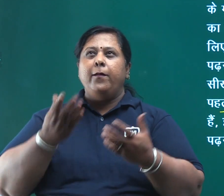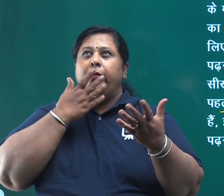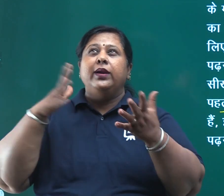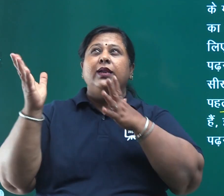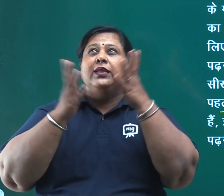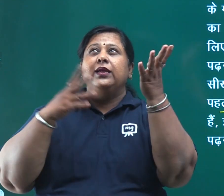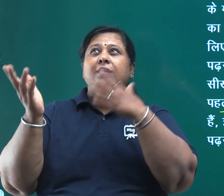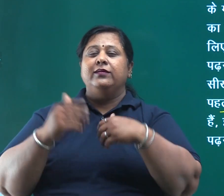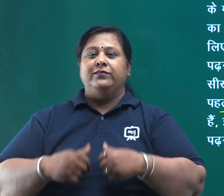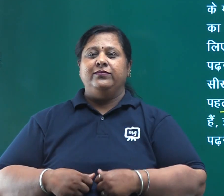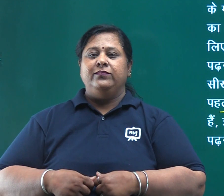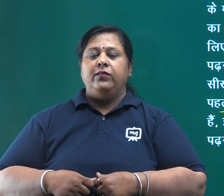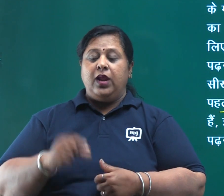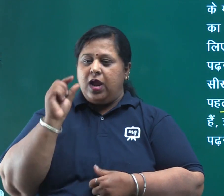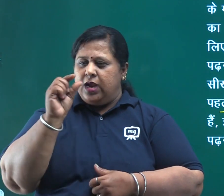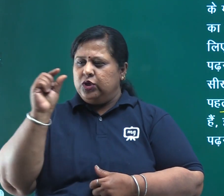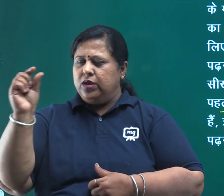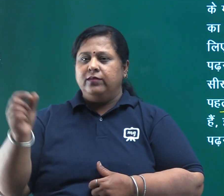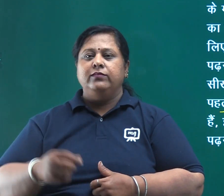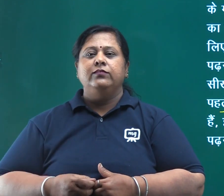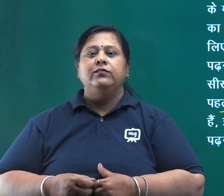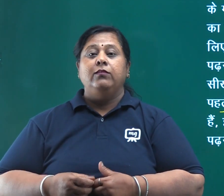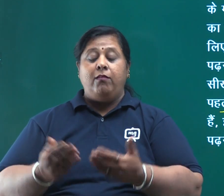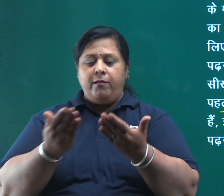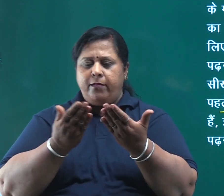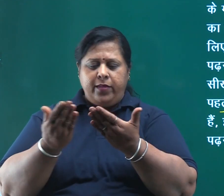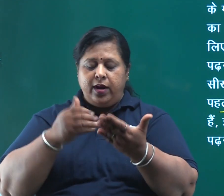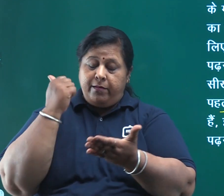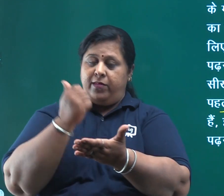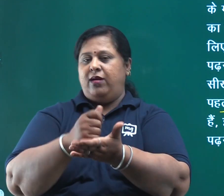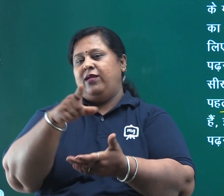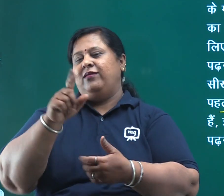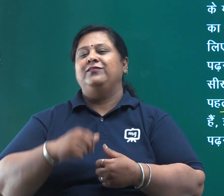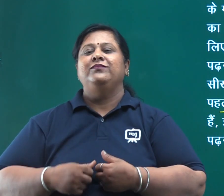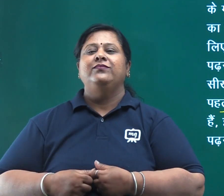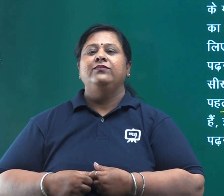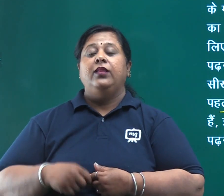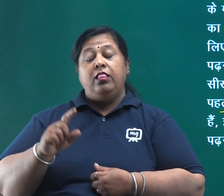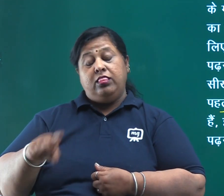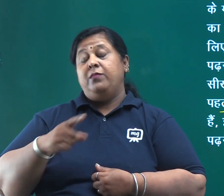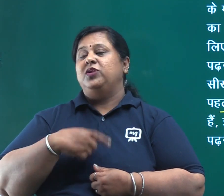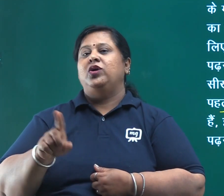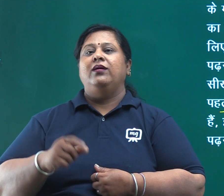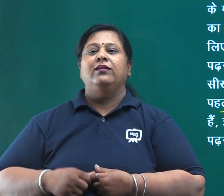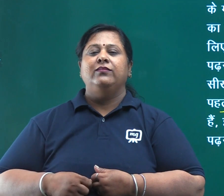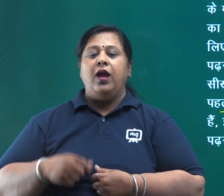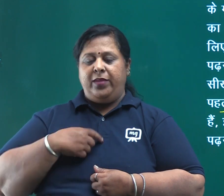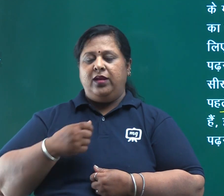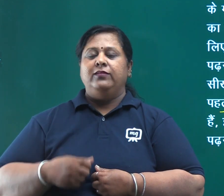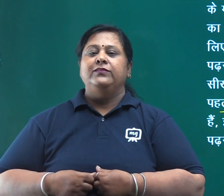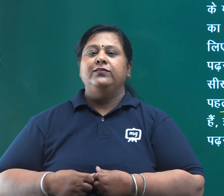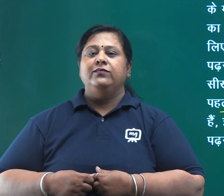प्रकृति के अक्षर पढ़ने पड़ेंगे, तभी जाकर